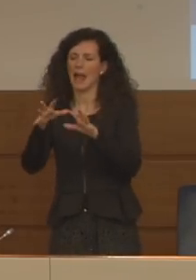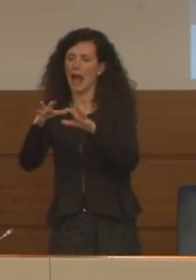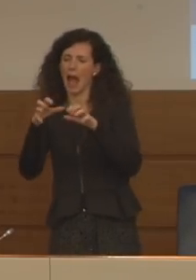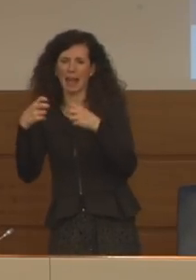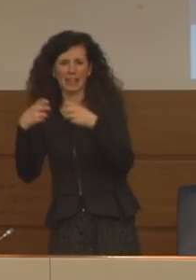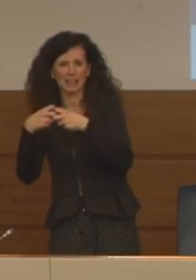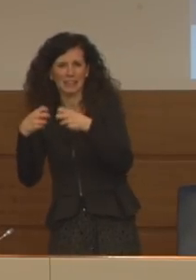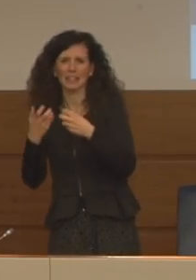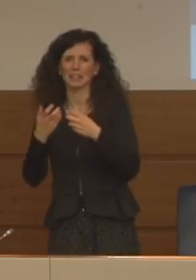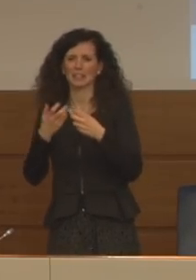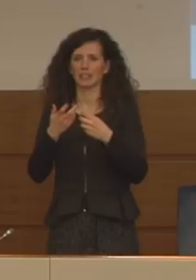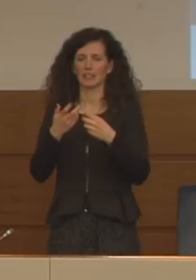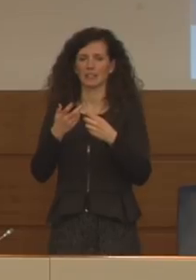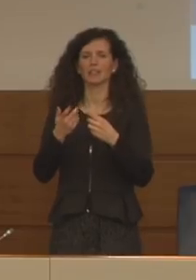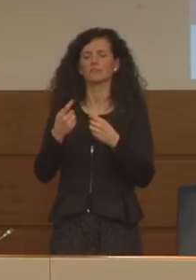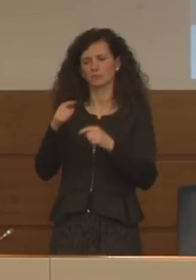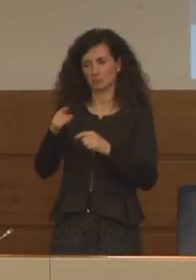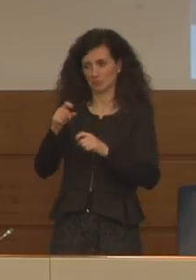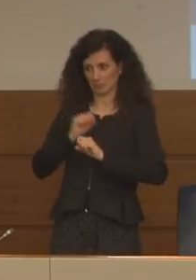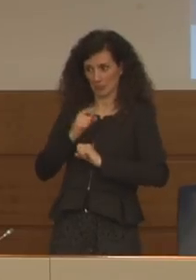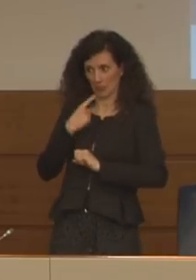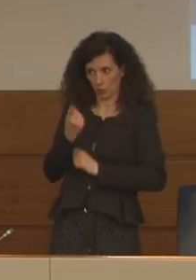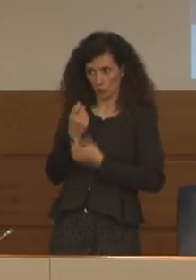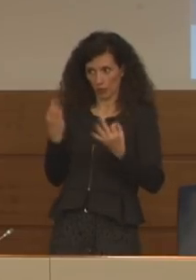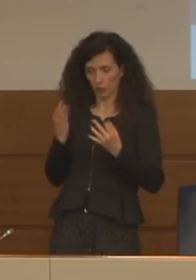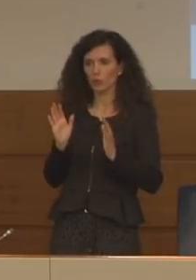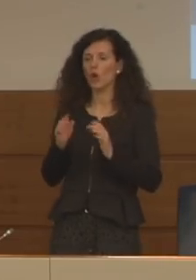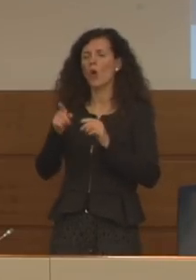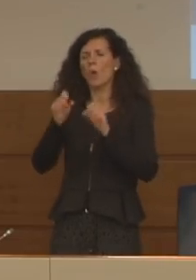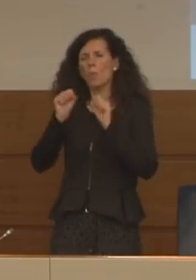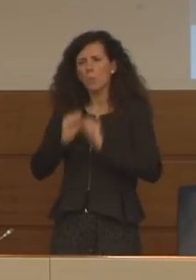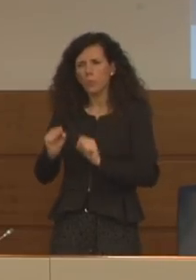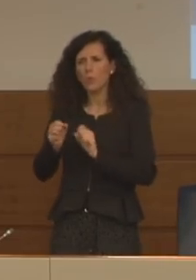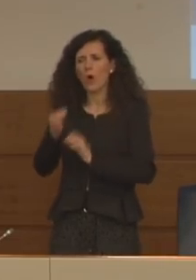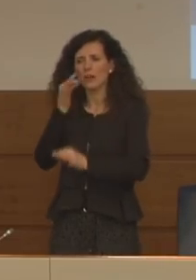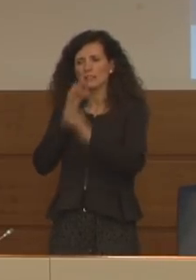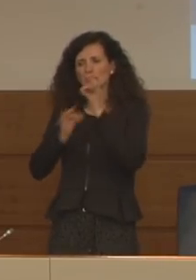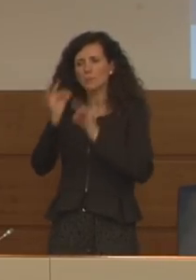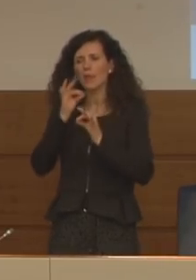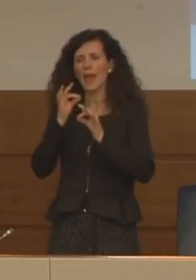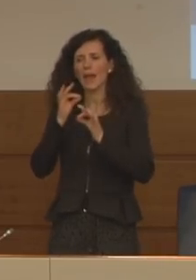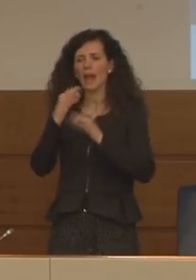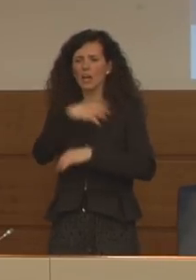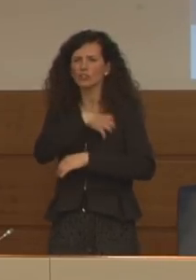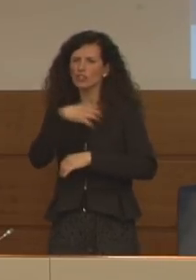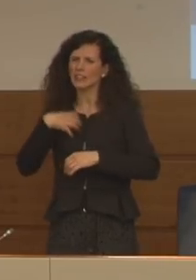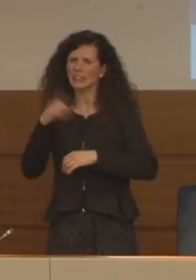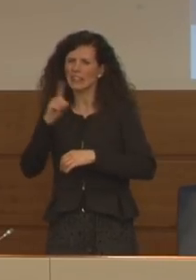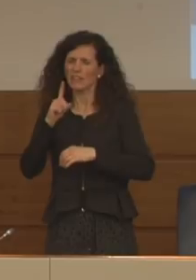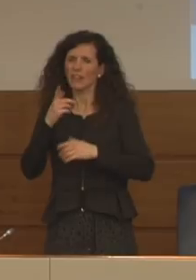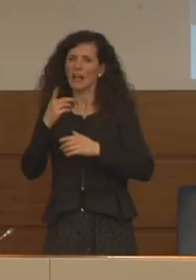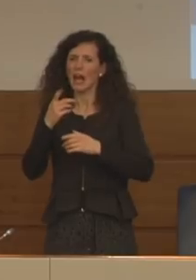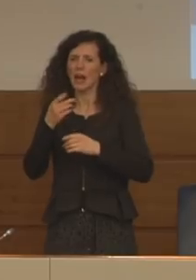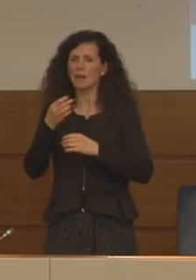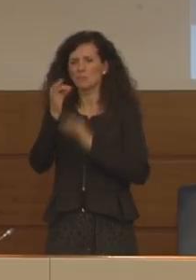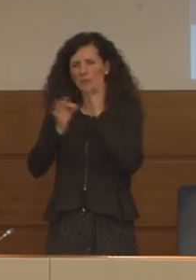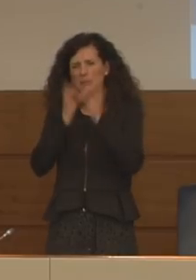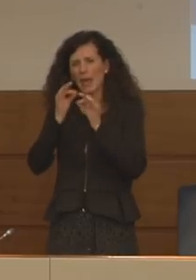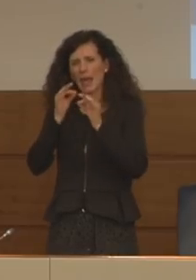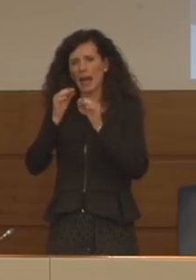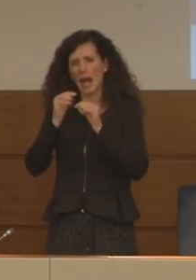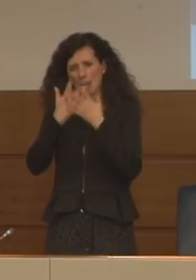credo sia questo che lei ci ha detto e se potesse spiegarselo nella maniera meno scientifica possibile la ringrazio